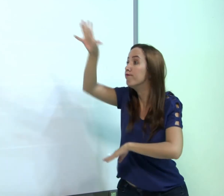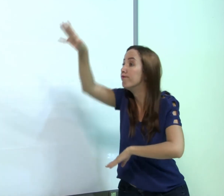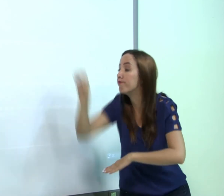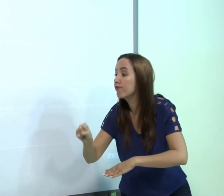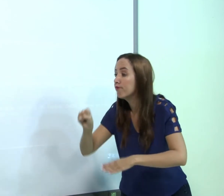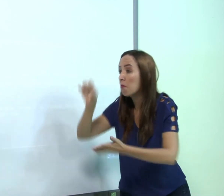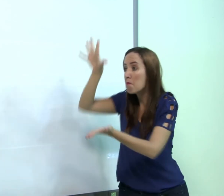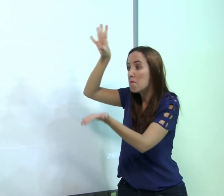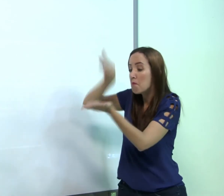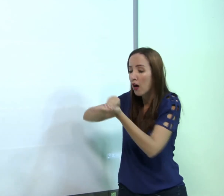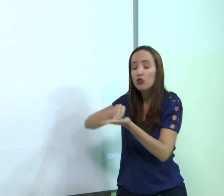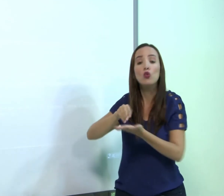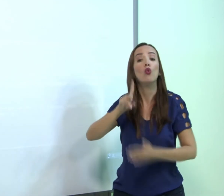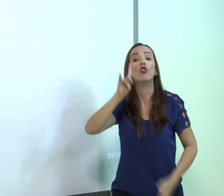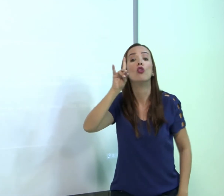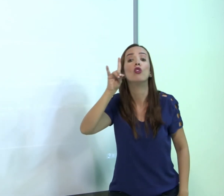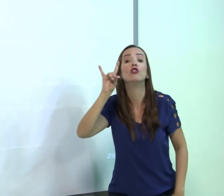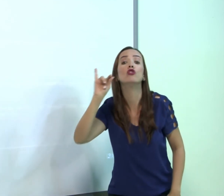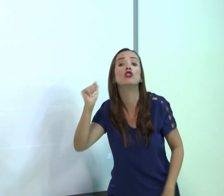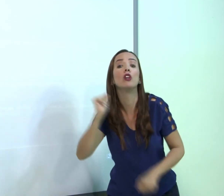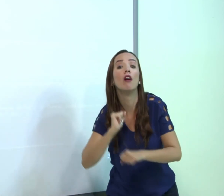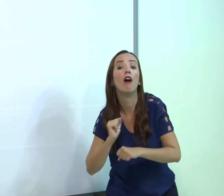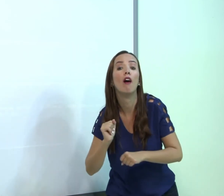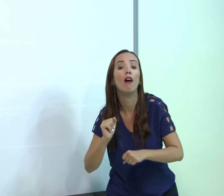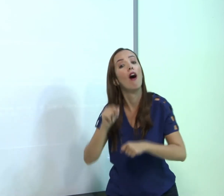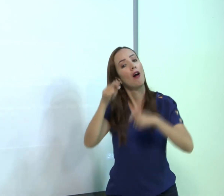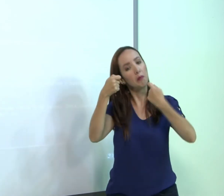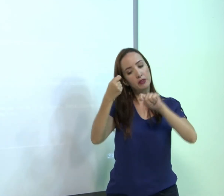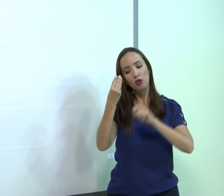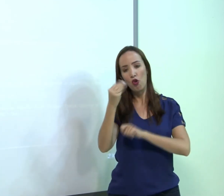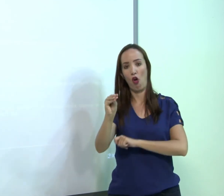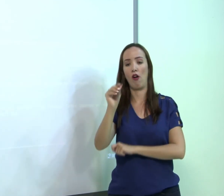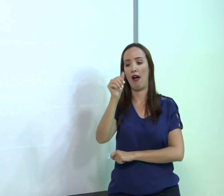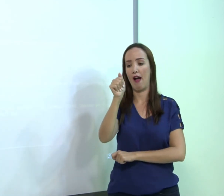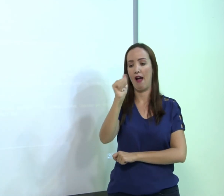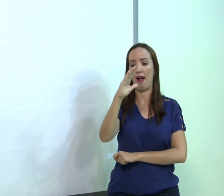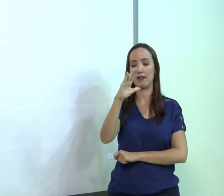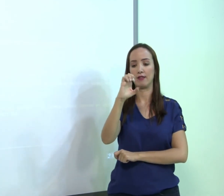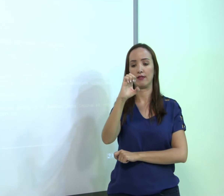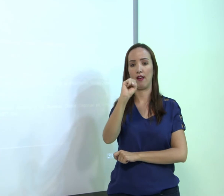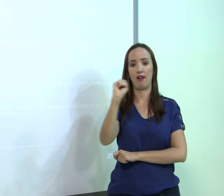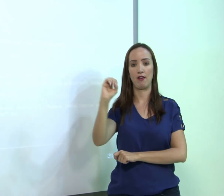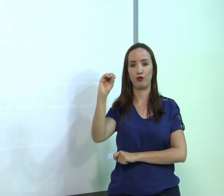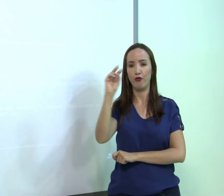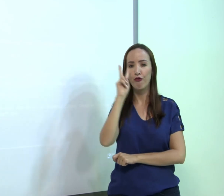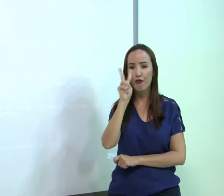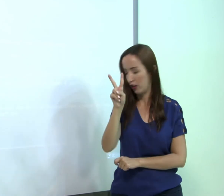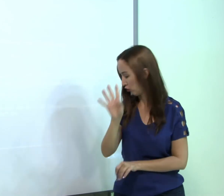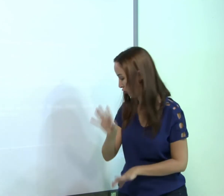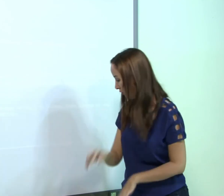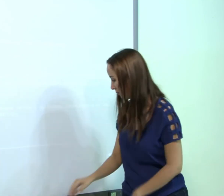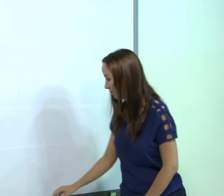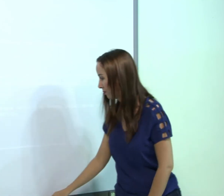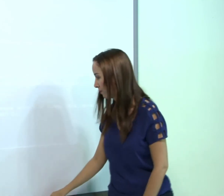2002. Então, quando você vai acessar essa informação na internet, você vai referenciar